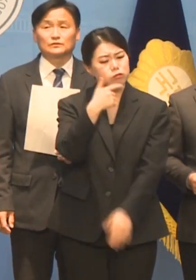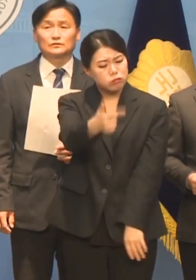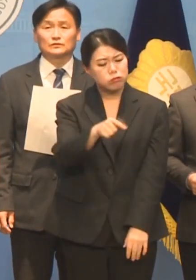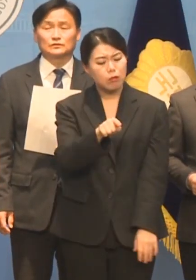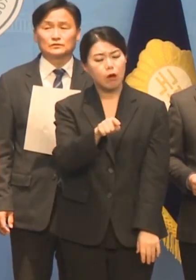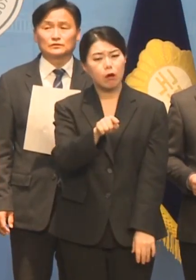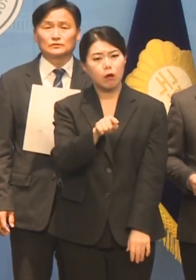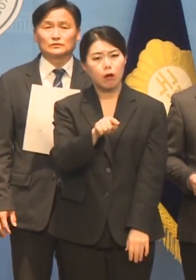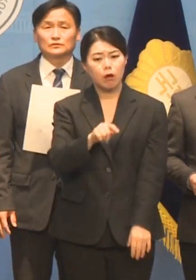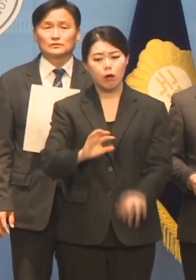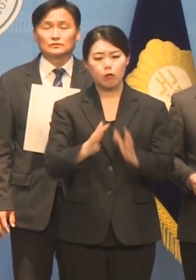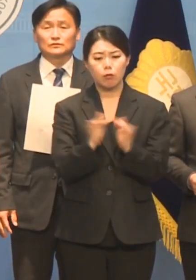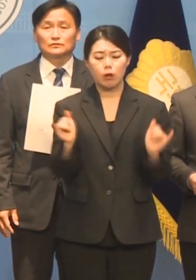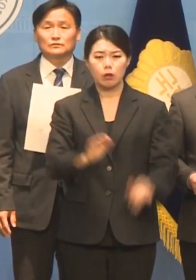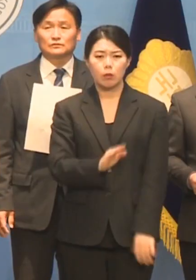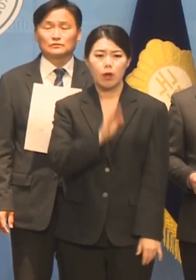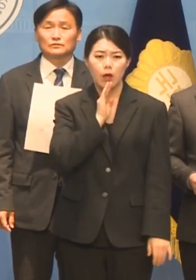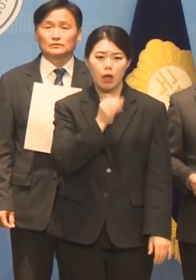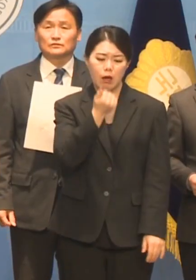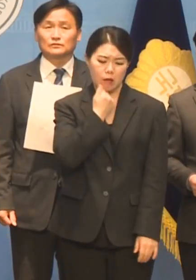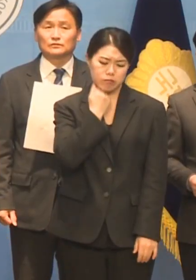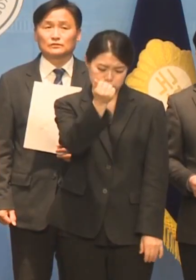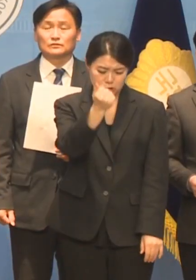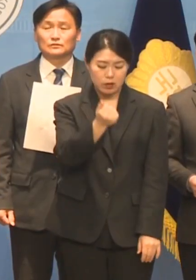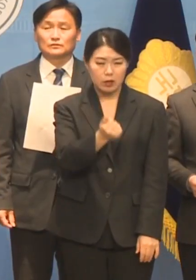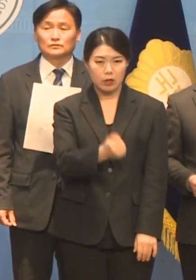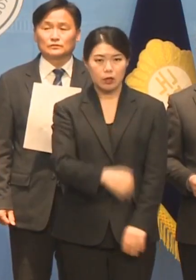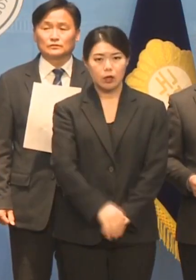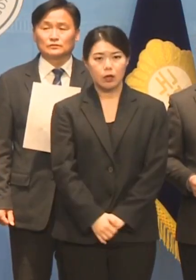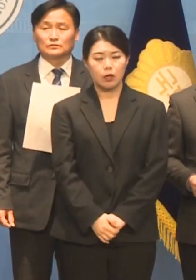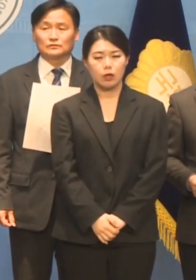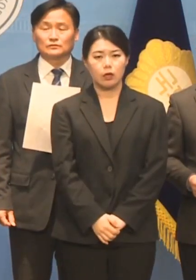국민들이 묻는 분들도 있습니다.